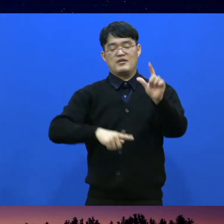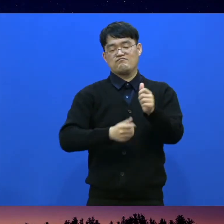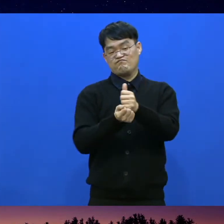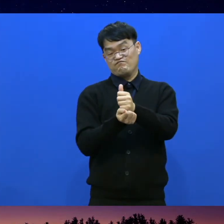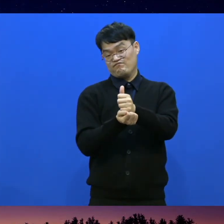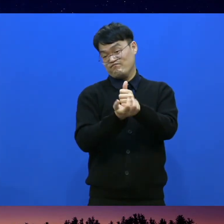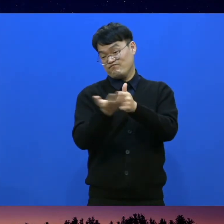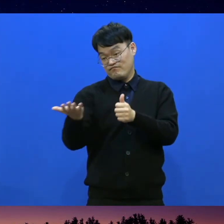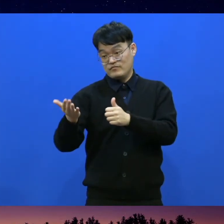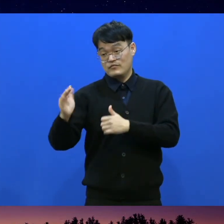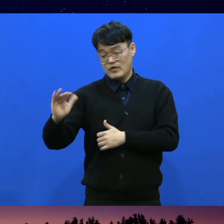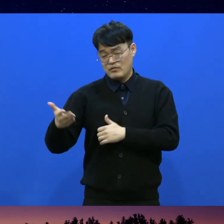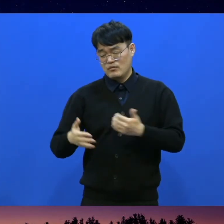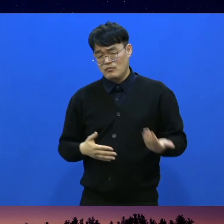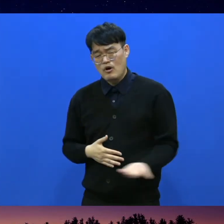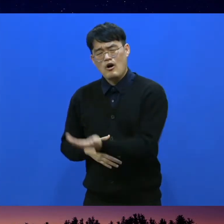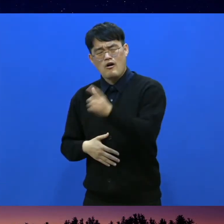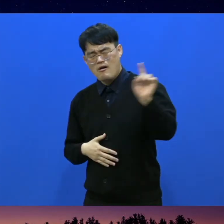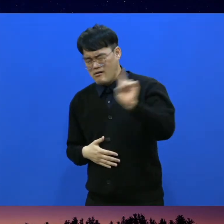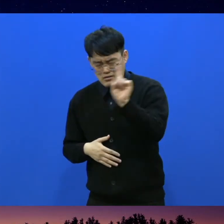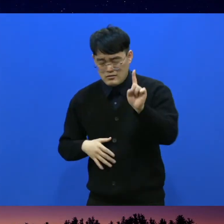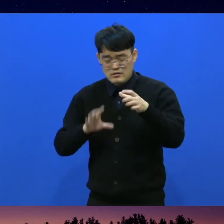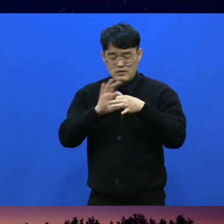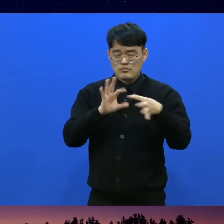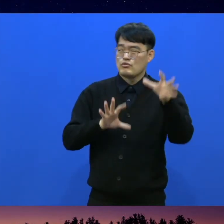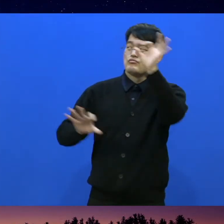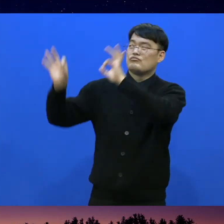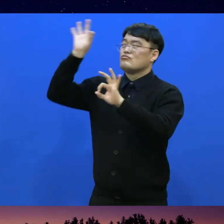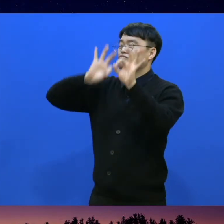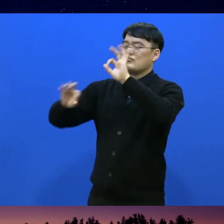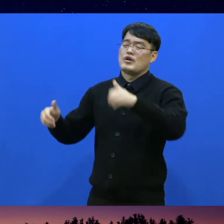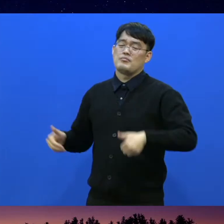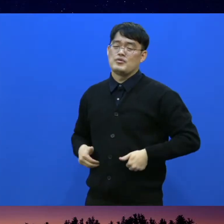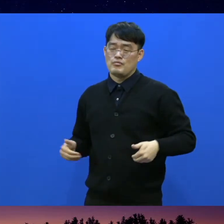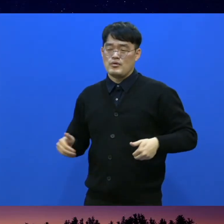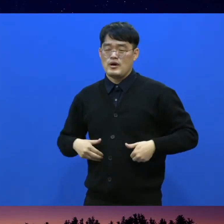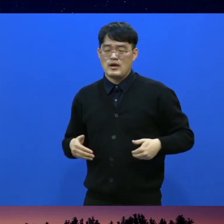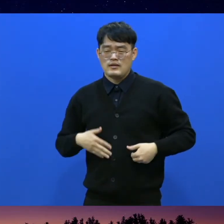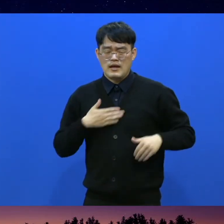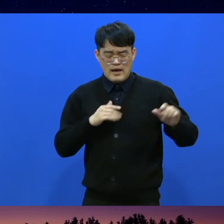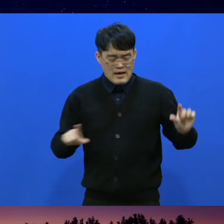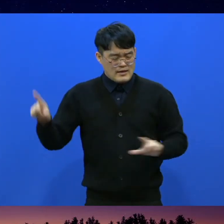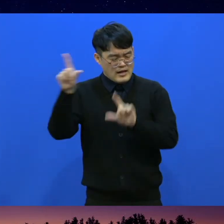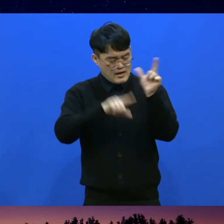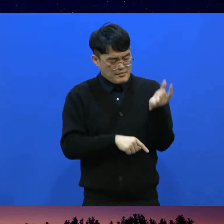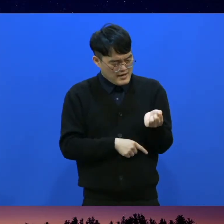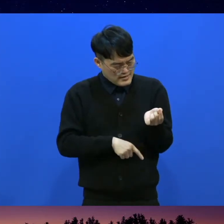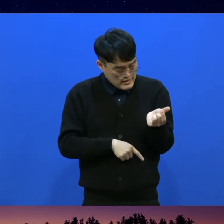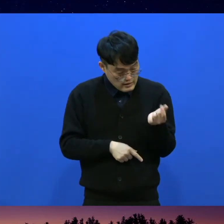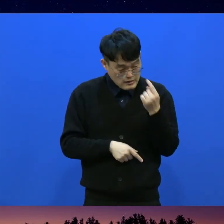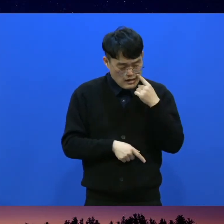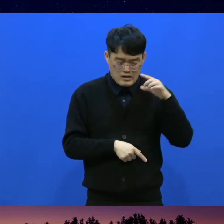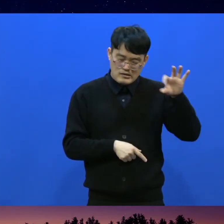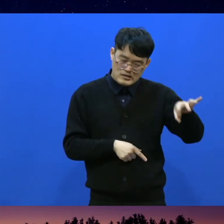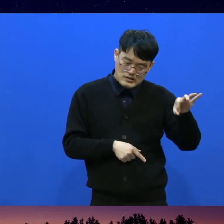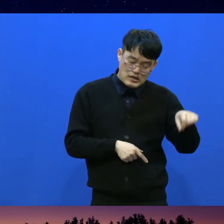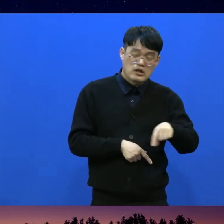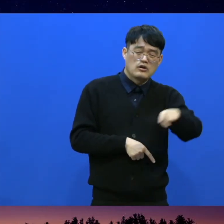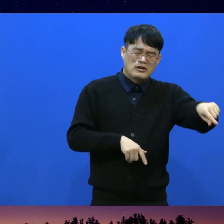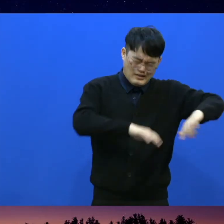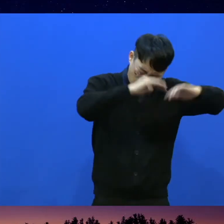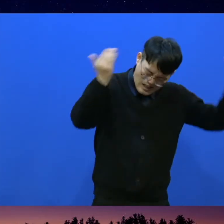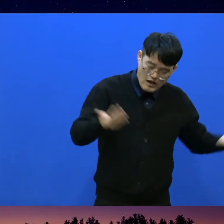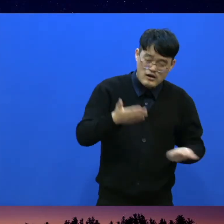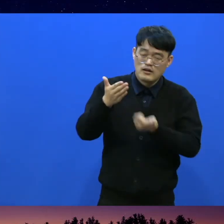어떤 것이든 여러분들 구하셔야 돼요. 핵심은 일상의 작은 것이라도 하나님께 구하고 나아가는 것입니다. 어떤